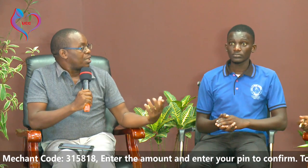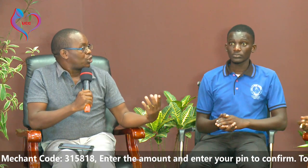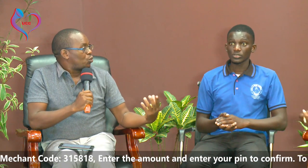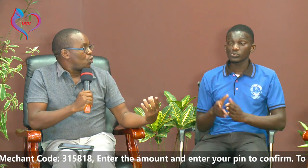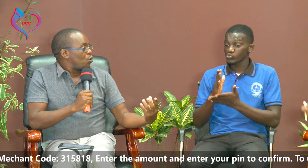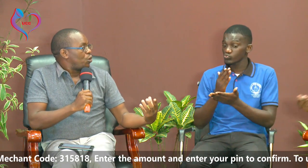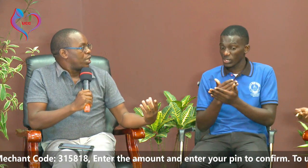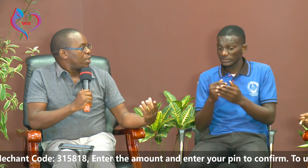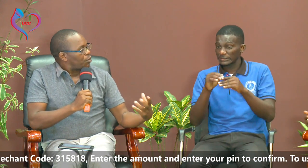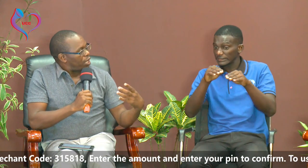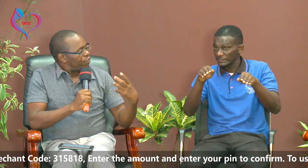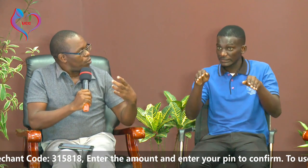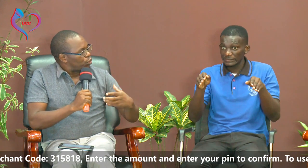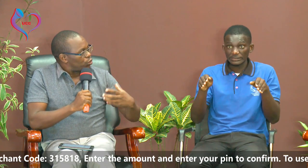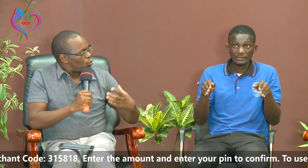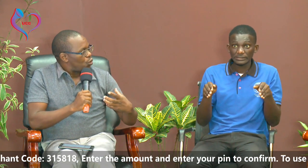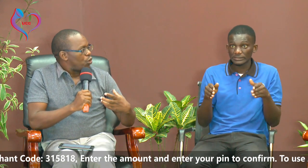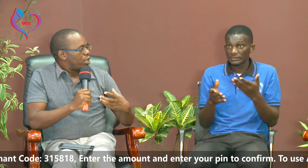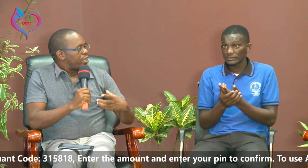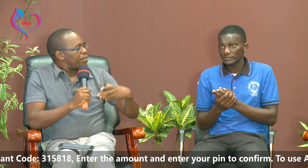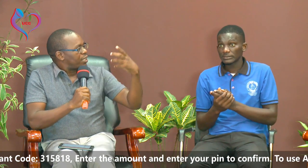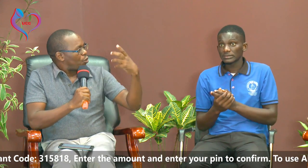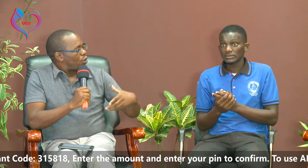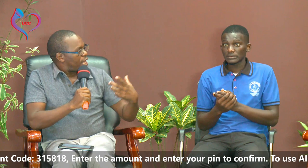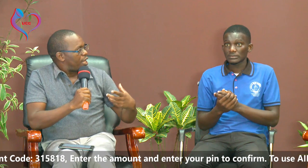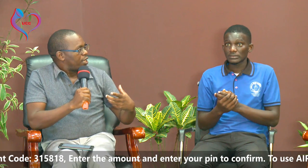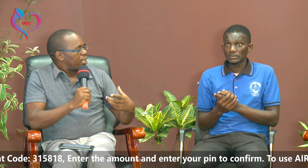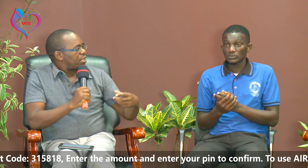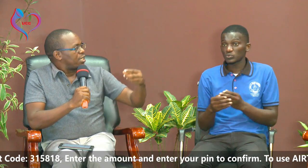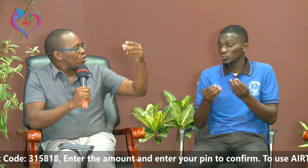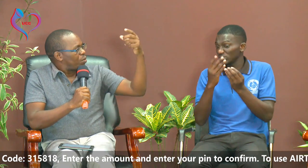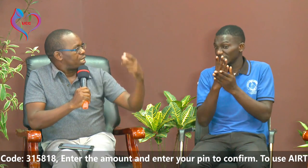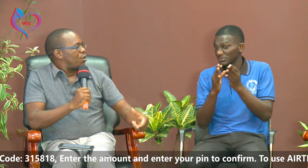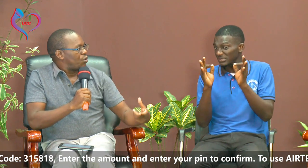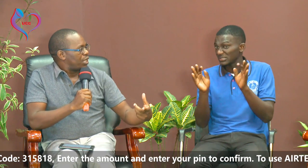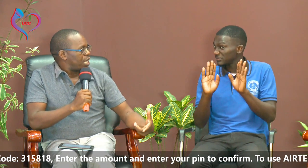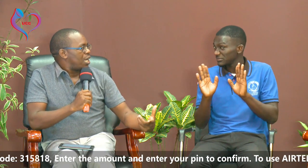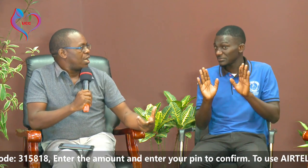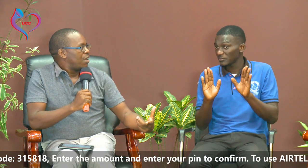Hali mchigo. Mtu kayafuna mku chigo. Ena bia itakola. Esizi nzo kubaza ayo naoneka.